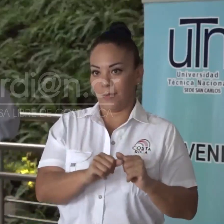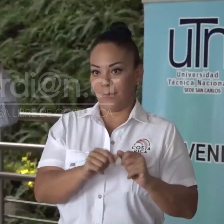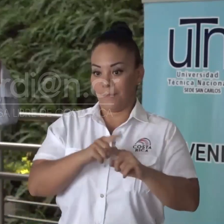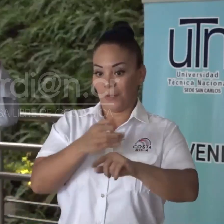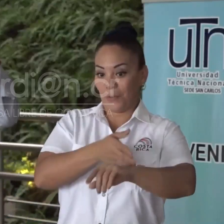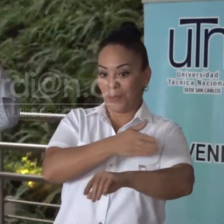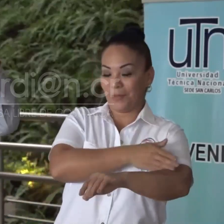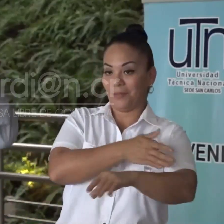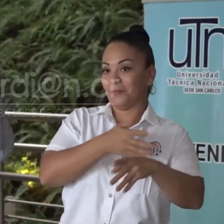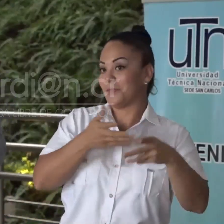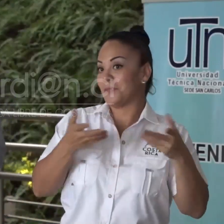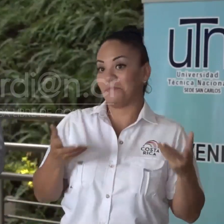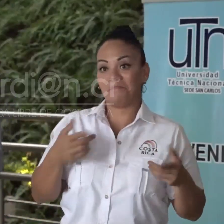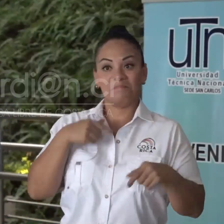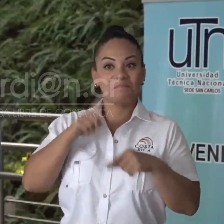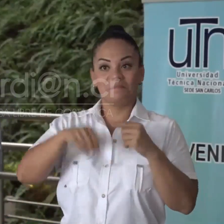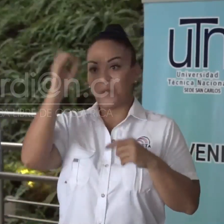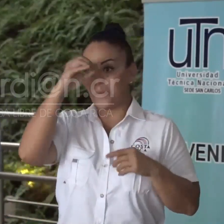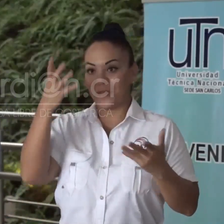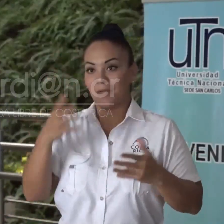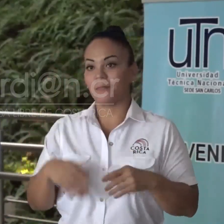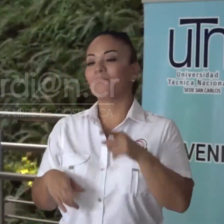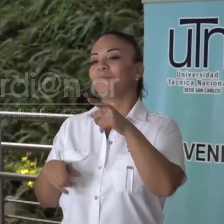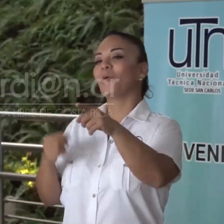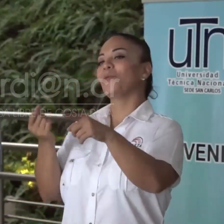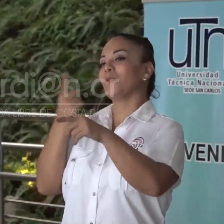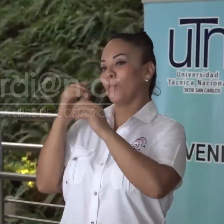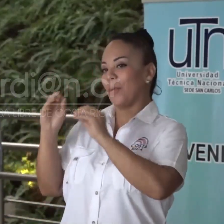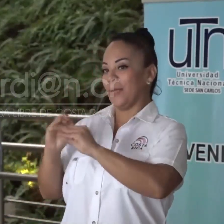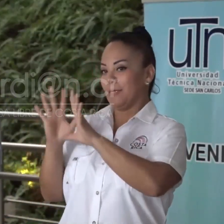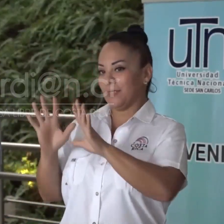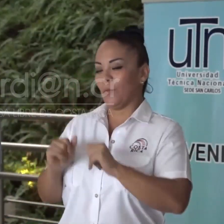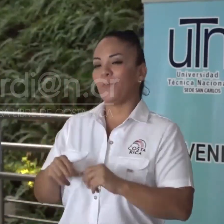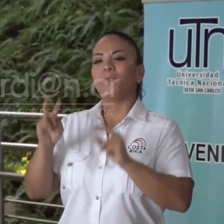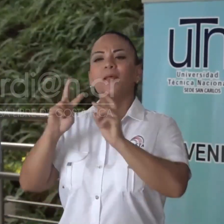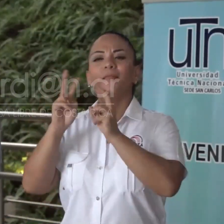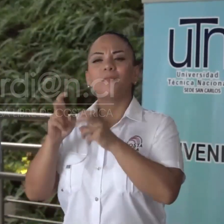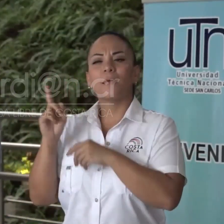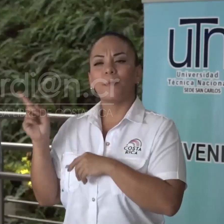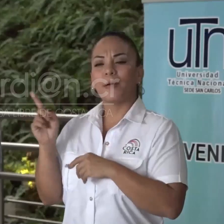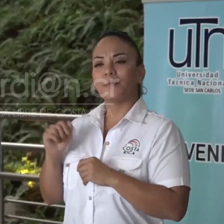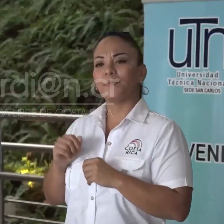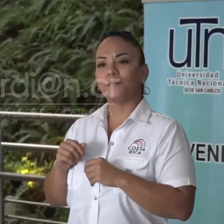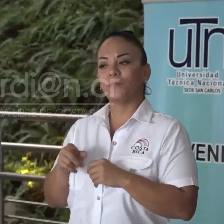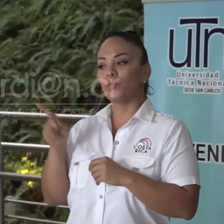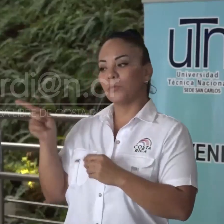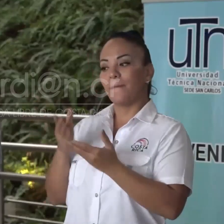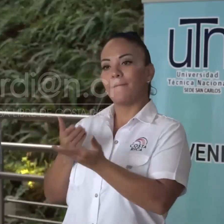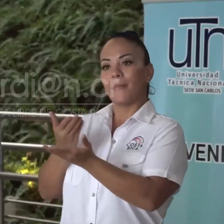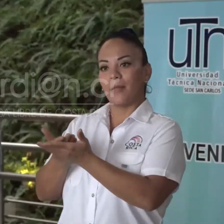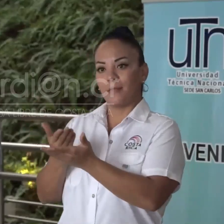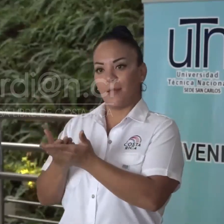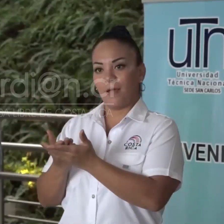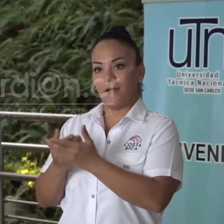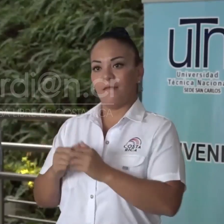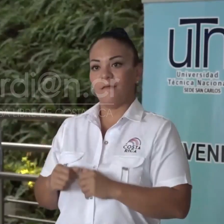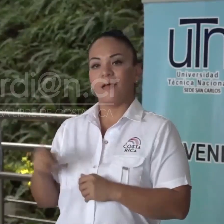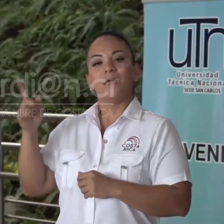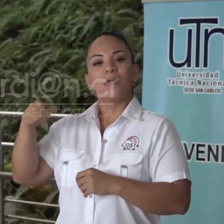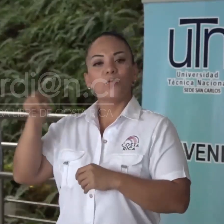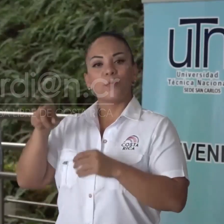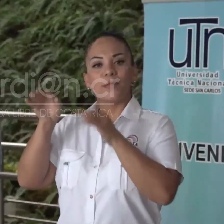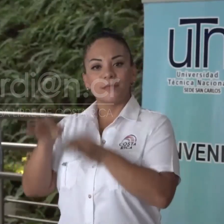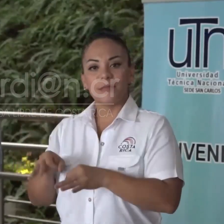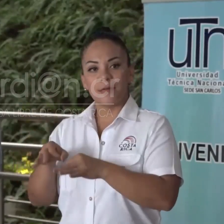atrás, yo no puedo opinar. No, clarísimo. El asunto es, lo que usted planteaba es que, bueno, ellos decidirán